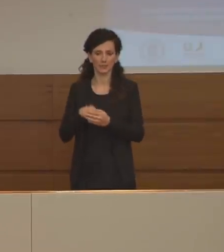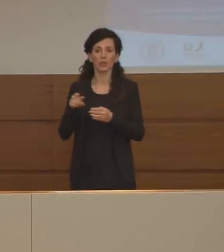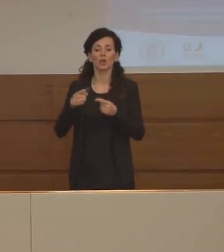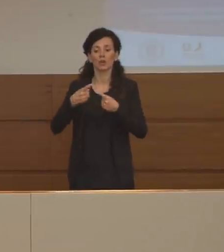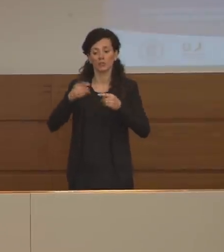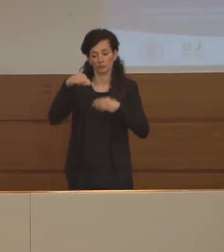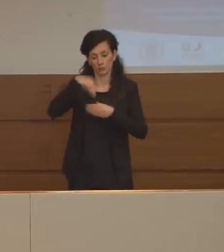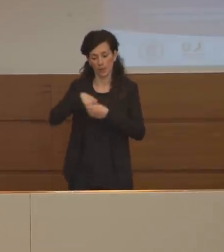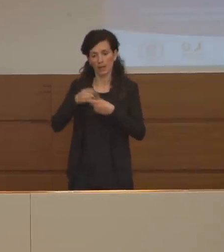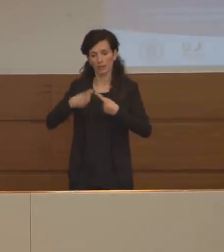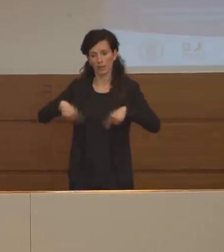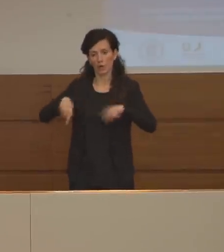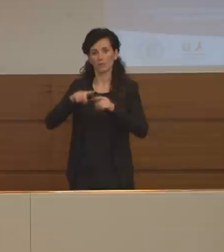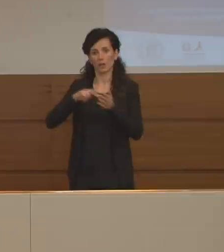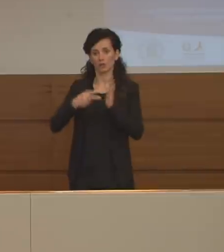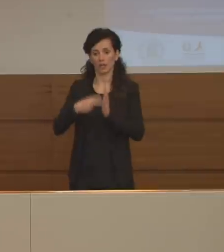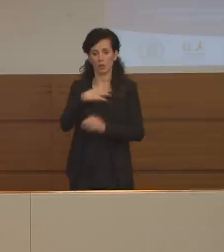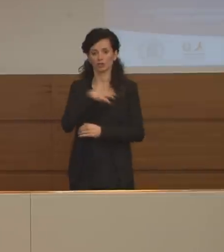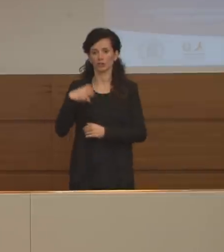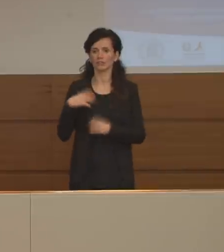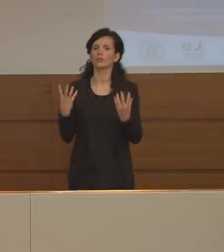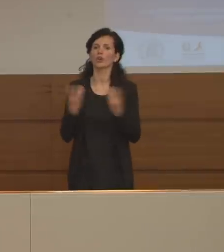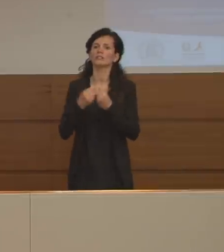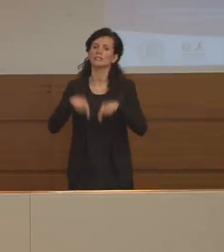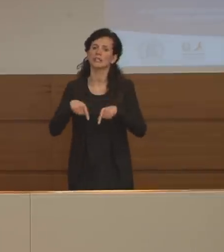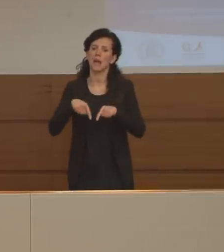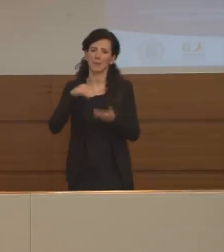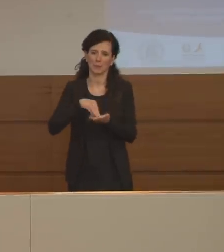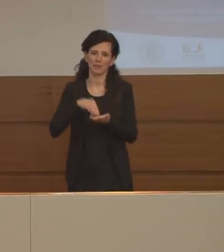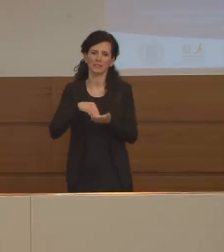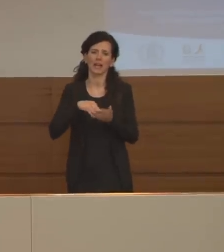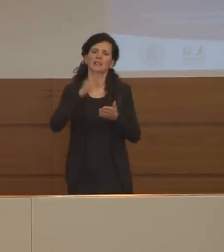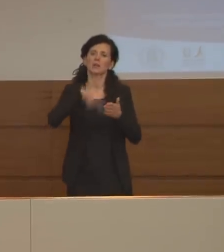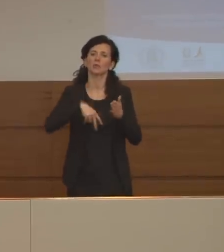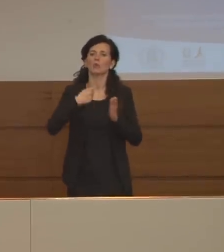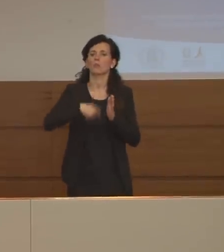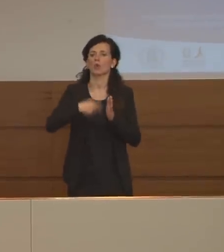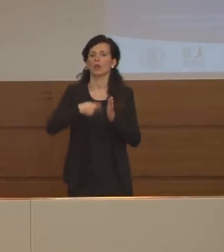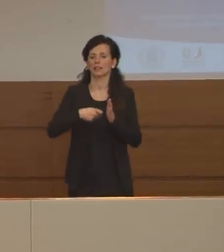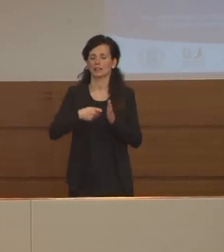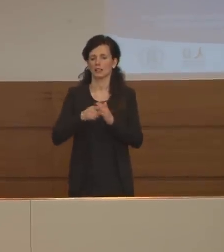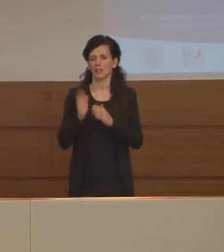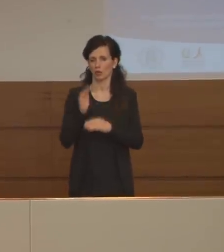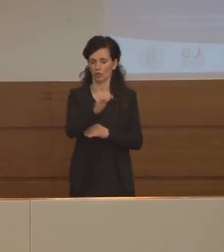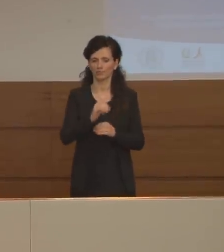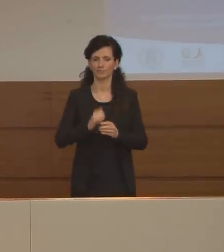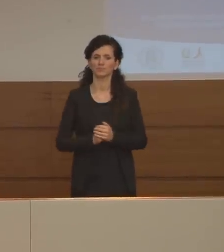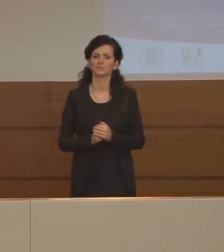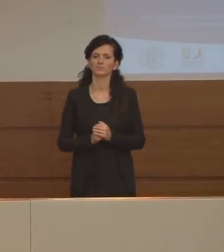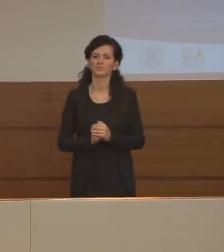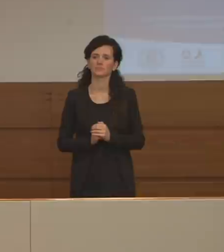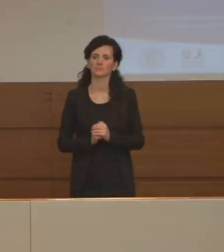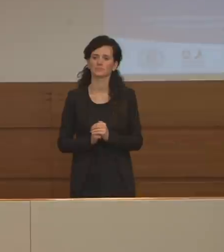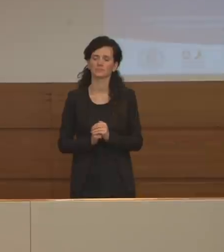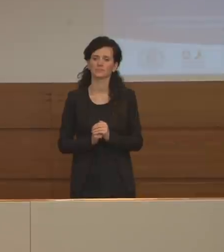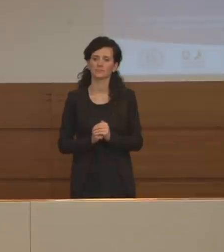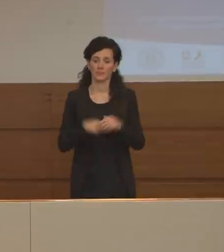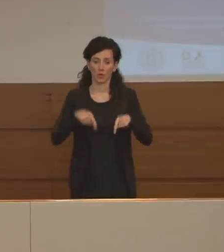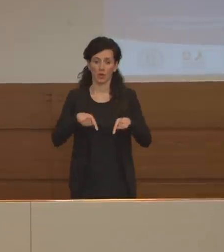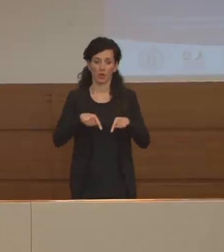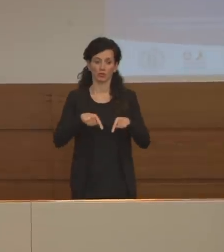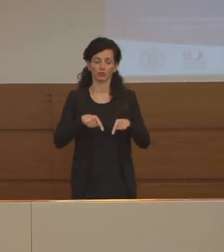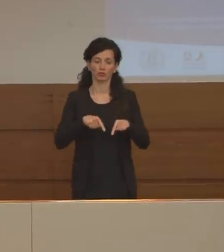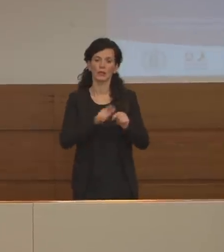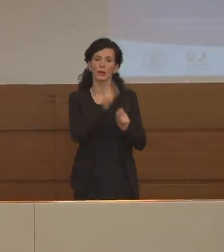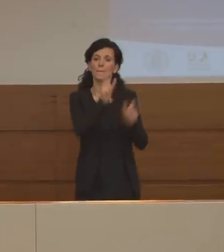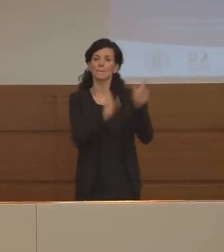e che oggi qui insieme a me per la lettura del bollettino quotidiano per quanto riguarda i dati ad oggi il totale